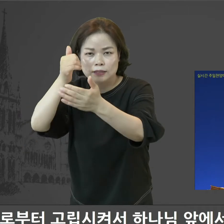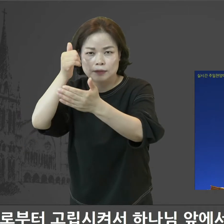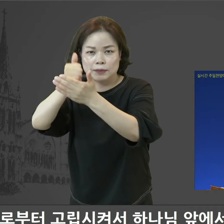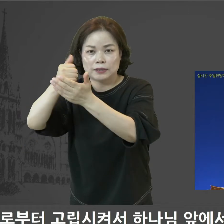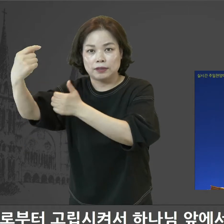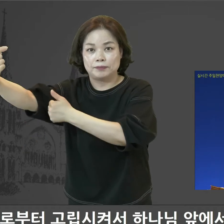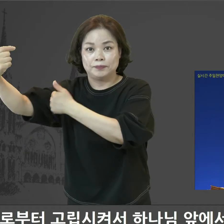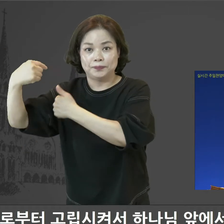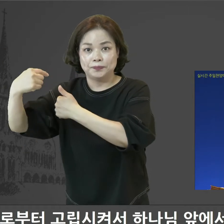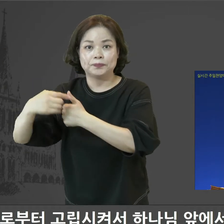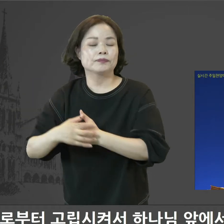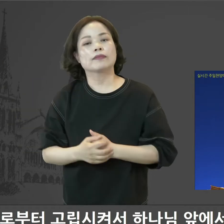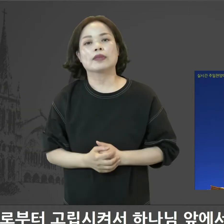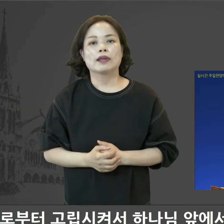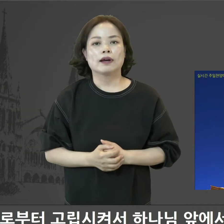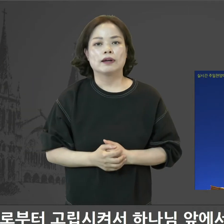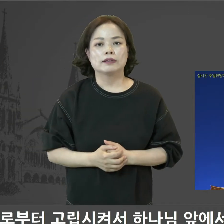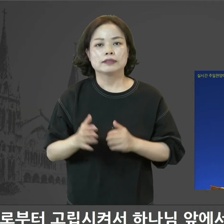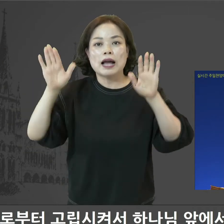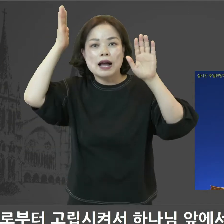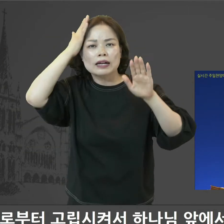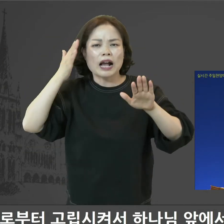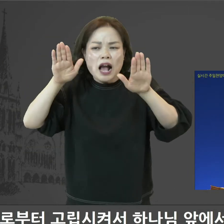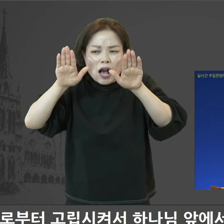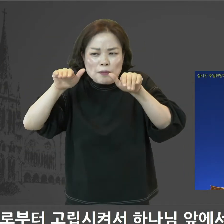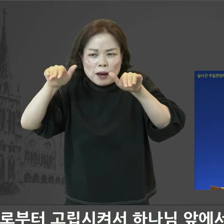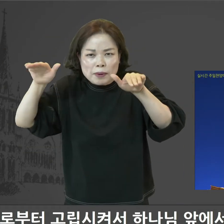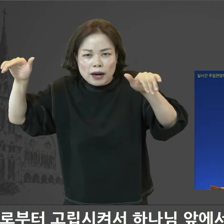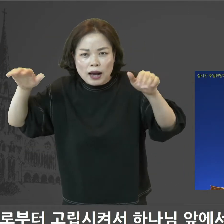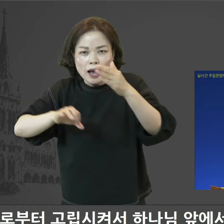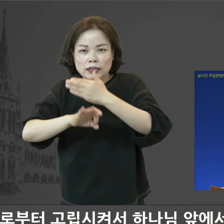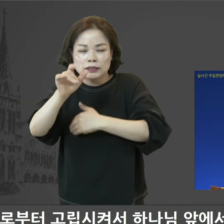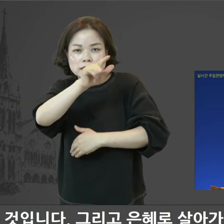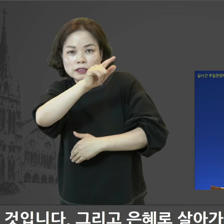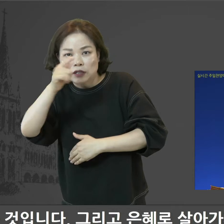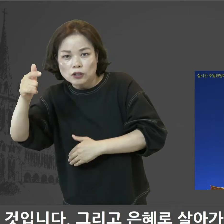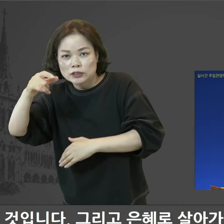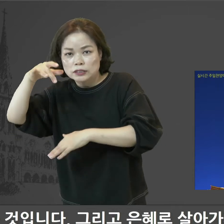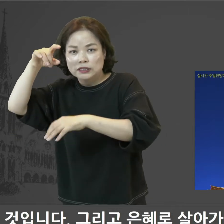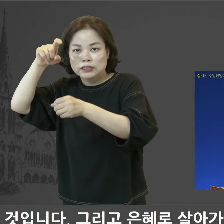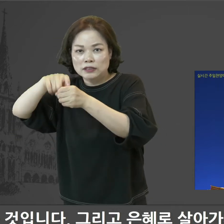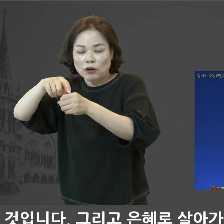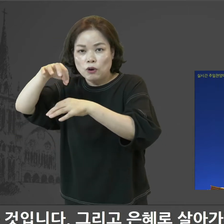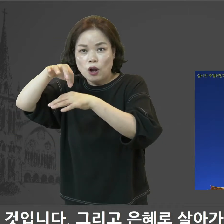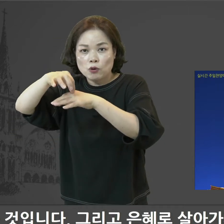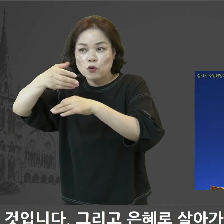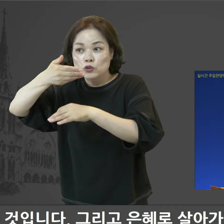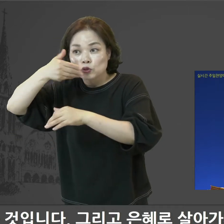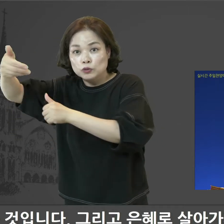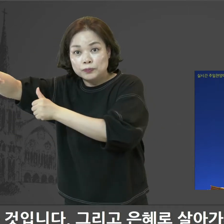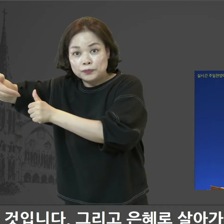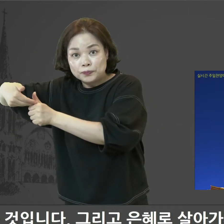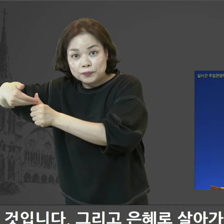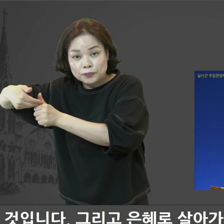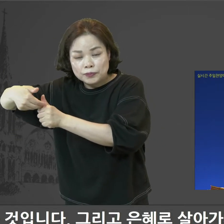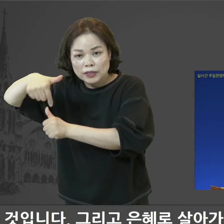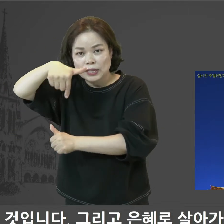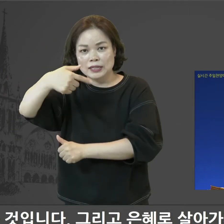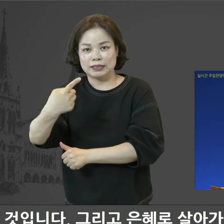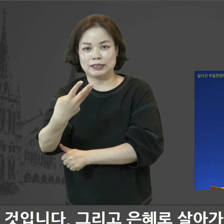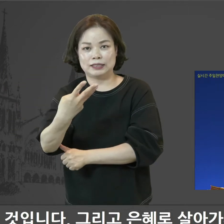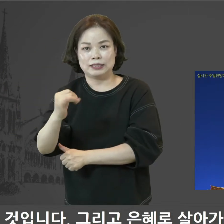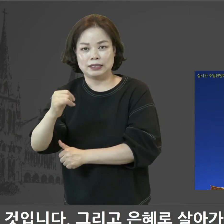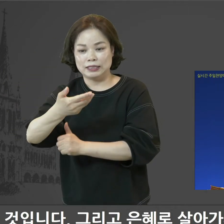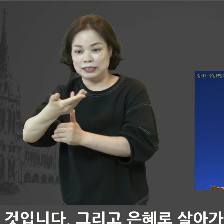시키시는 것이죠. 까마귀가 아침과 저녁에 날아다주는 떡과 고기를 먹으면서 그 그릿